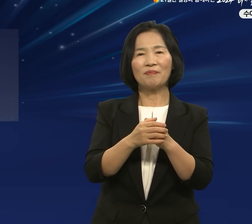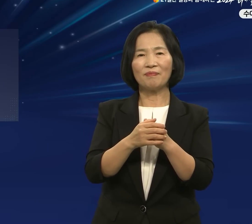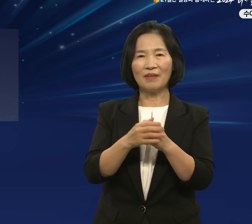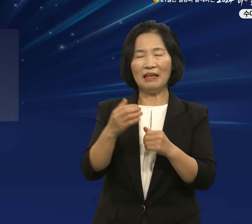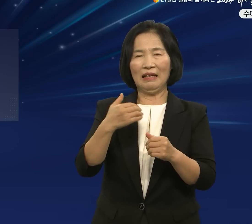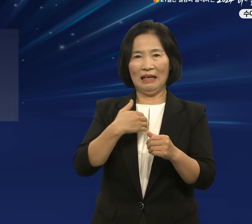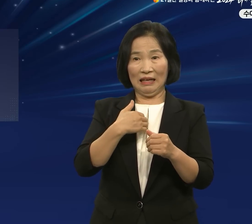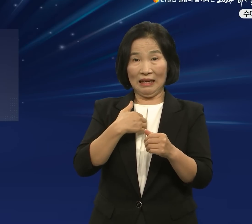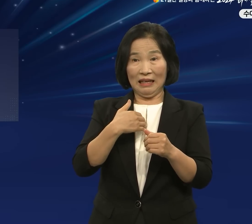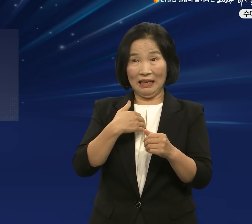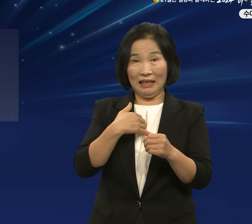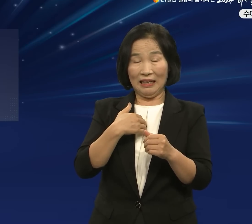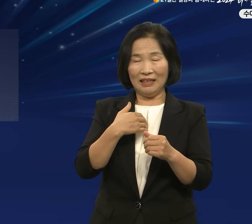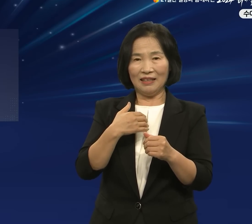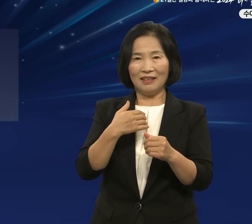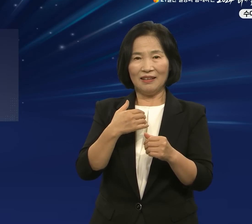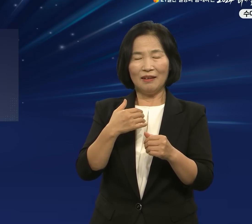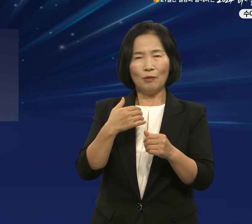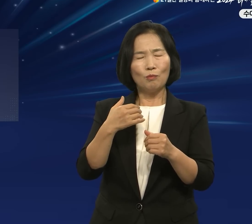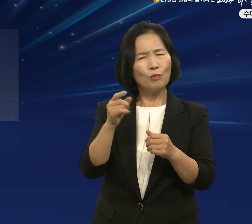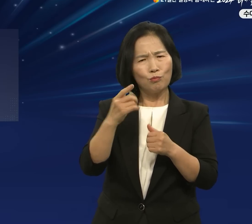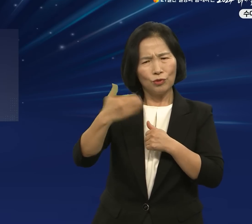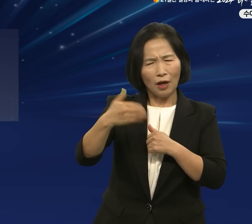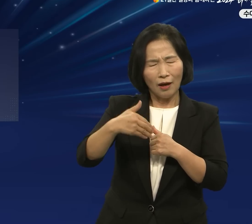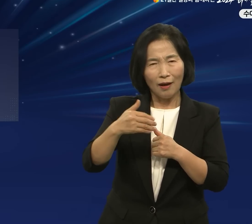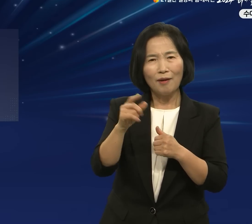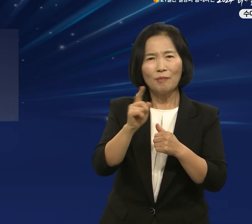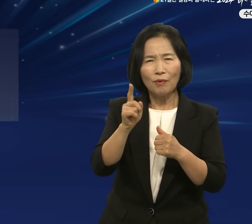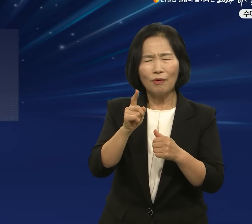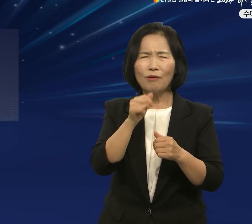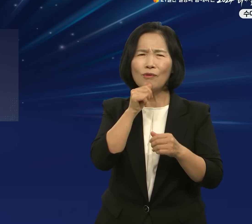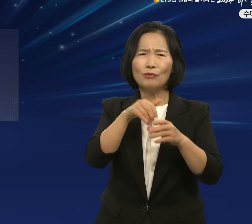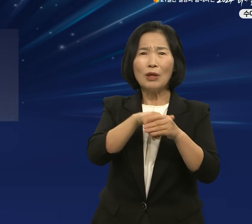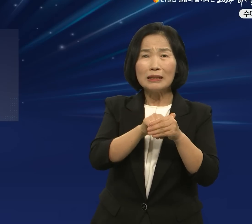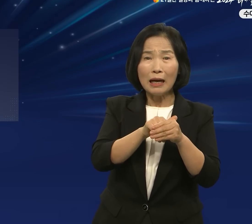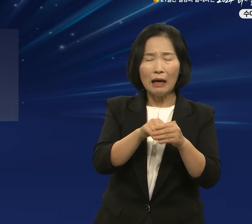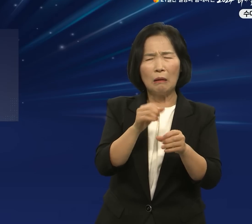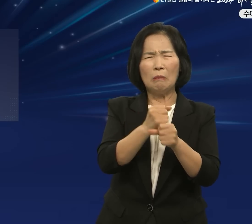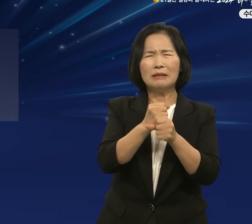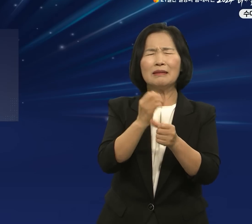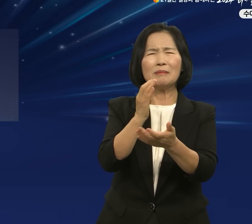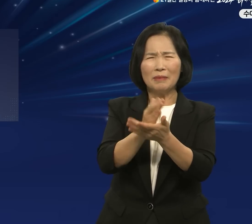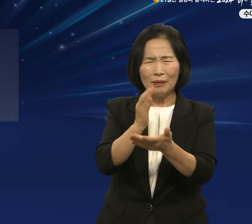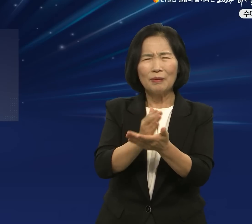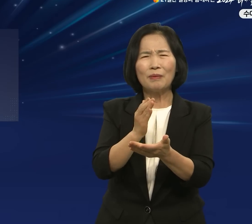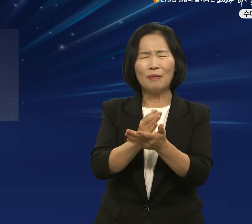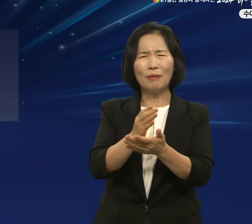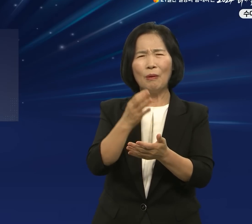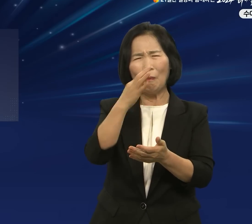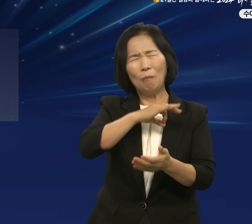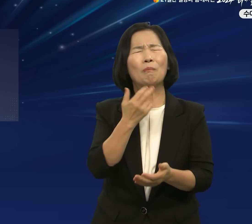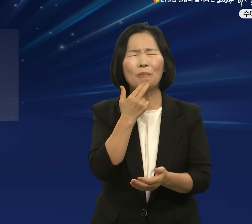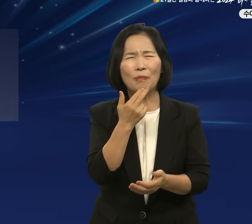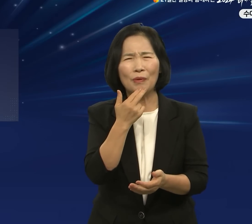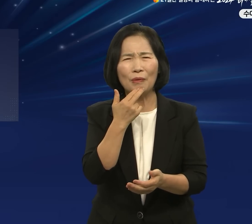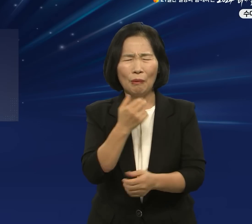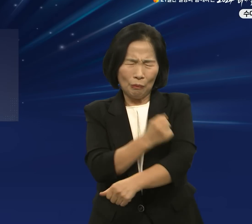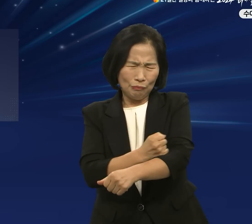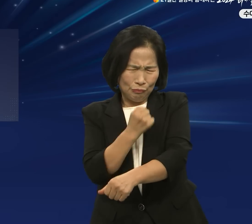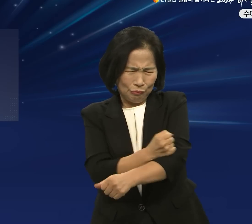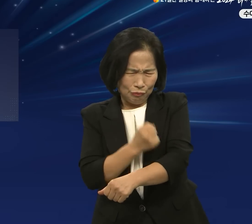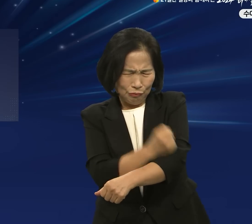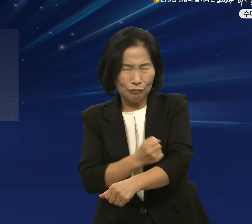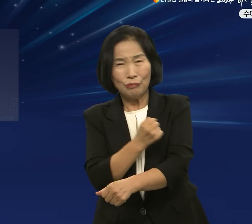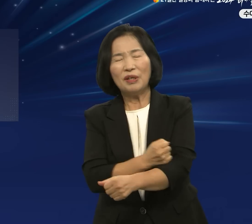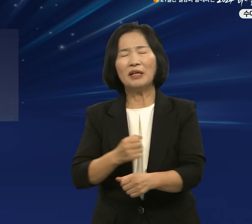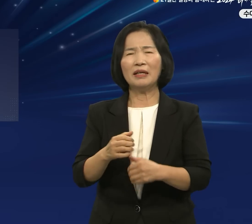돈도 안 되고 골병만 듭니다. 그랬습니다. 누구도 생산 공정을 제대로 아는